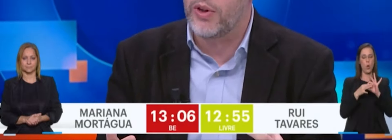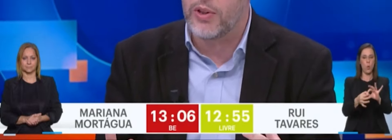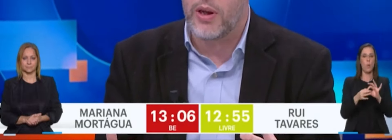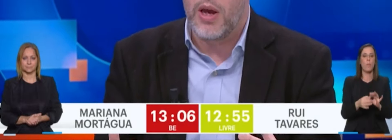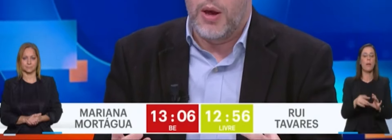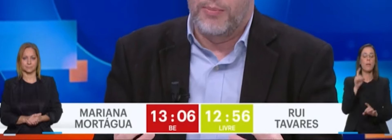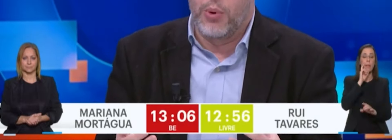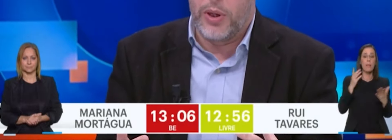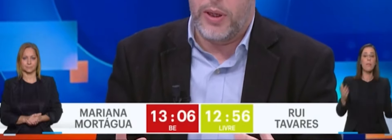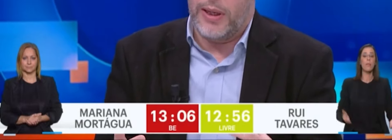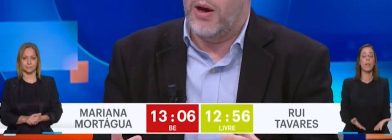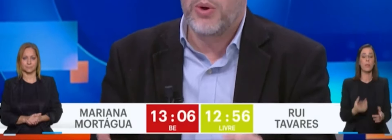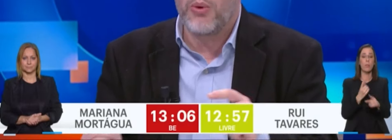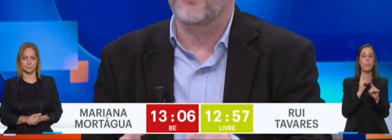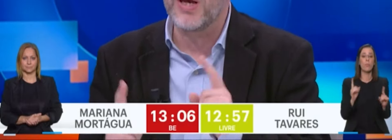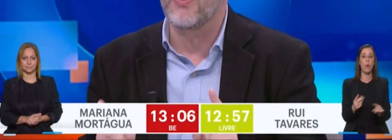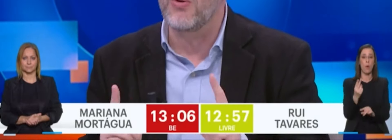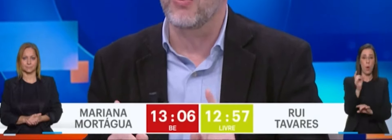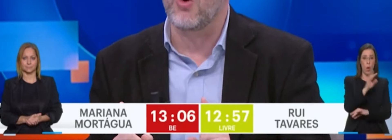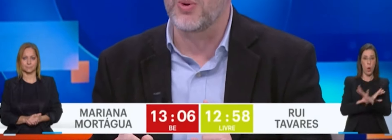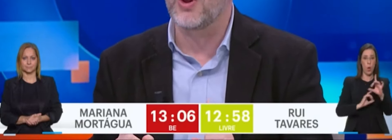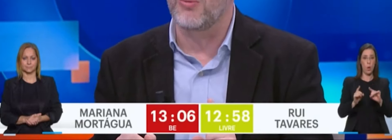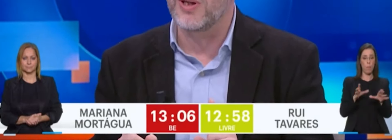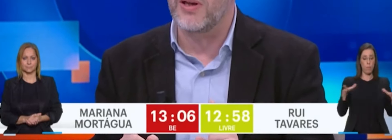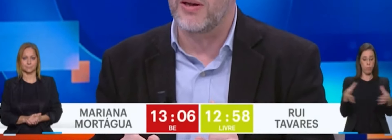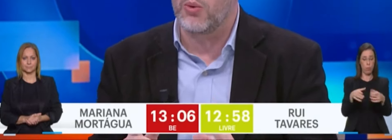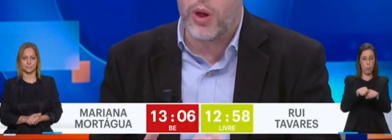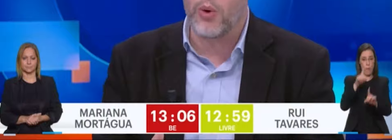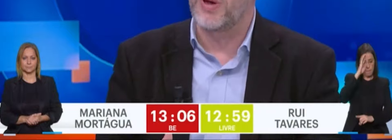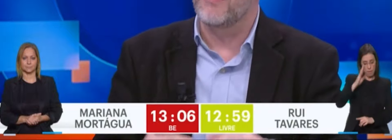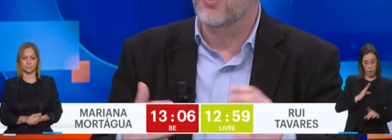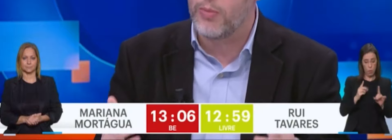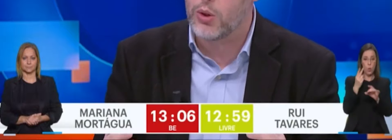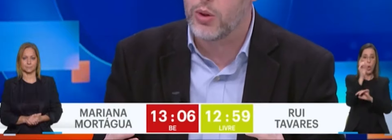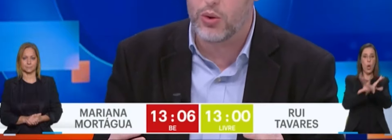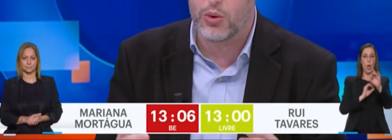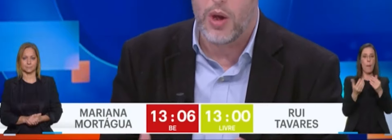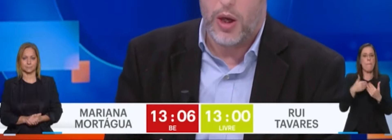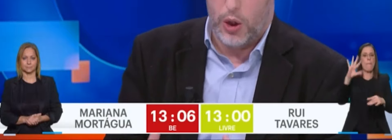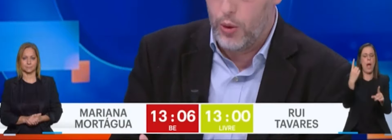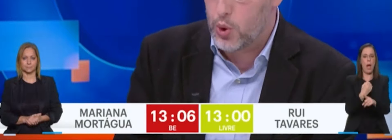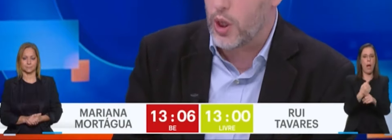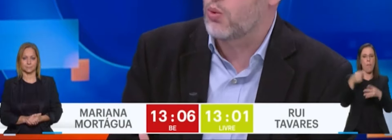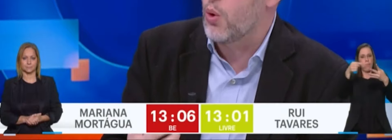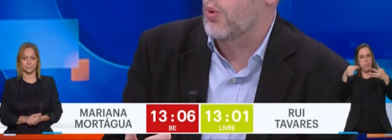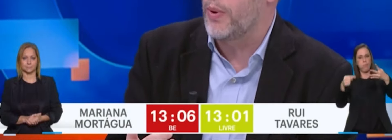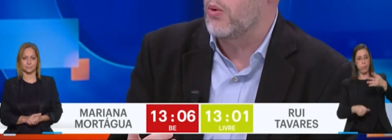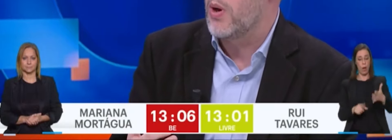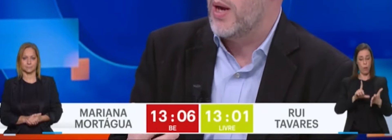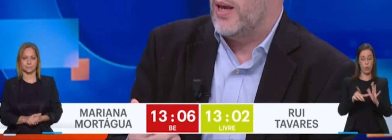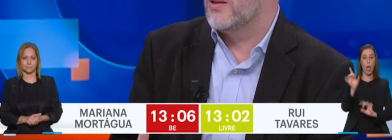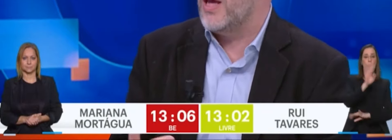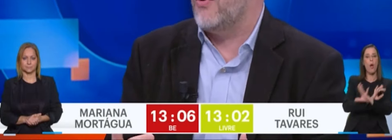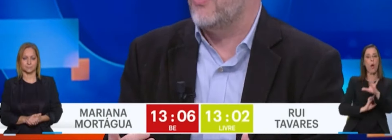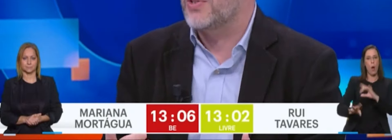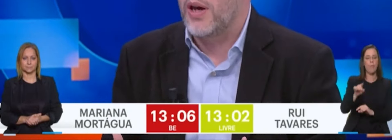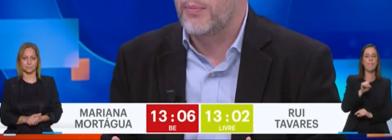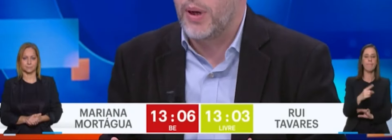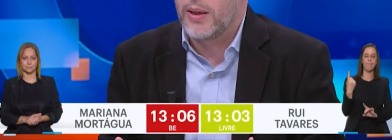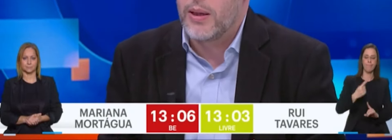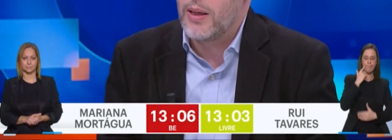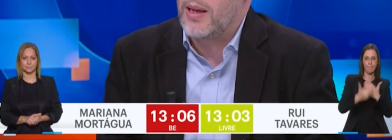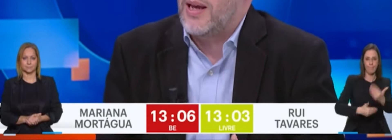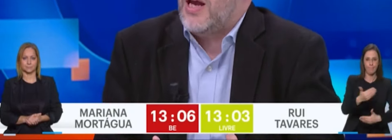matéria de defesa porque a união europeia não é um bloco político militar a união europeia é muito mais do que isso e o projeto europeu ele deve